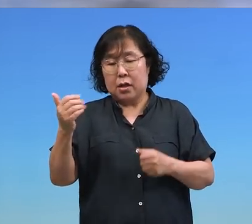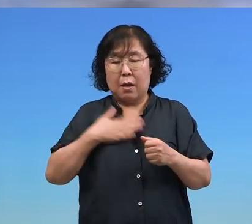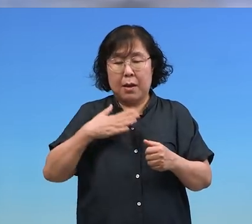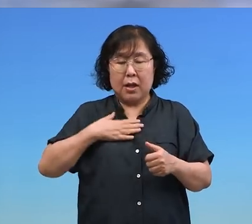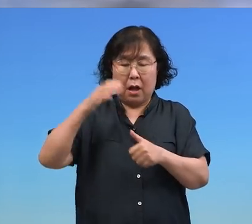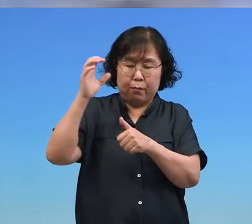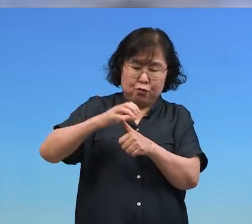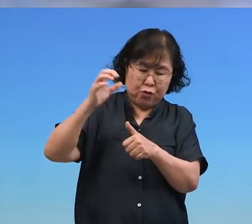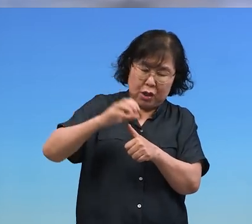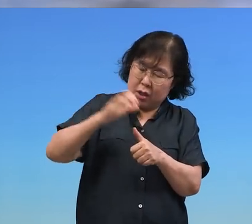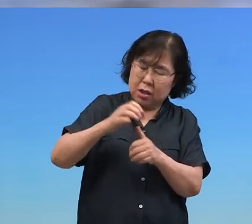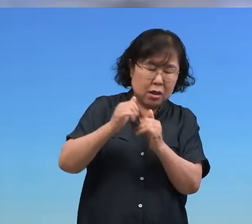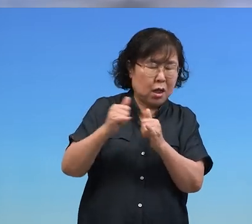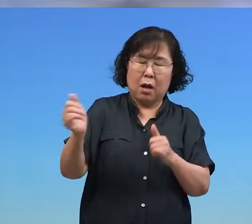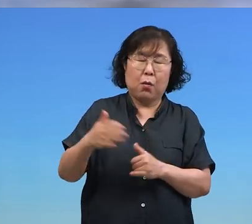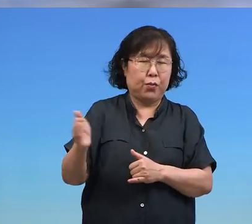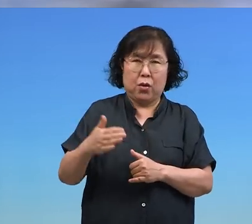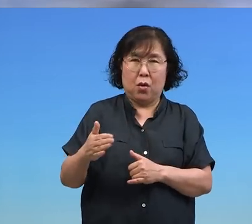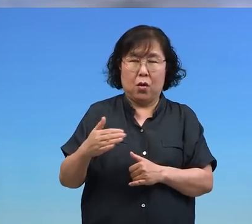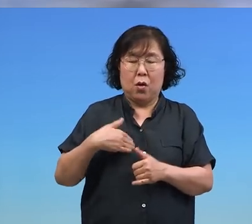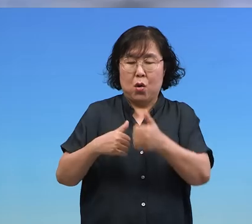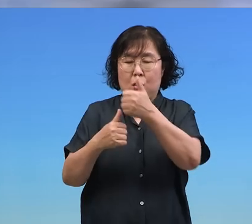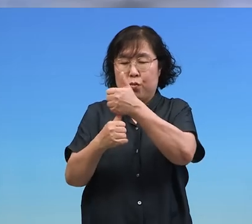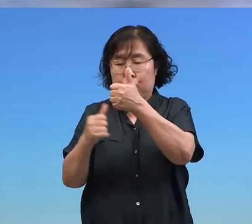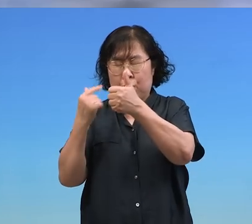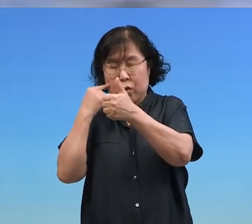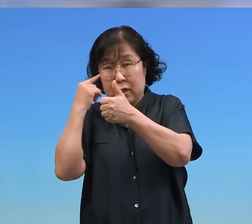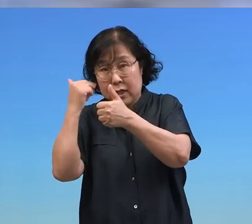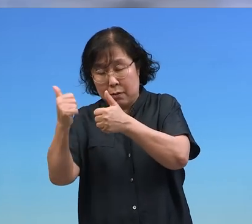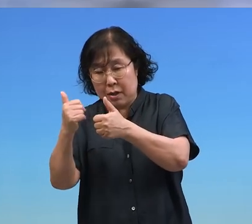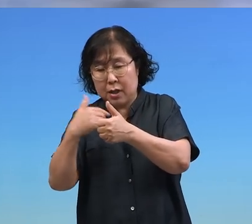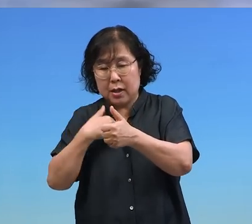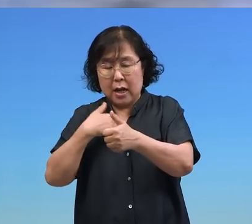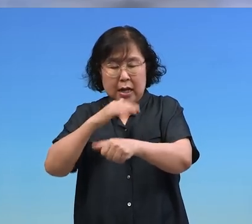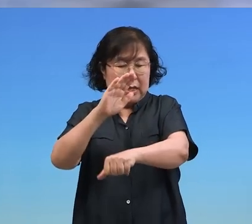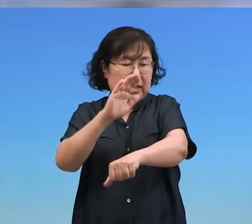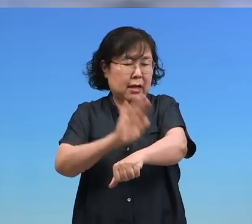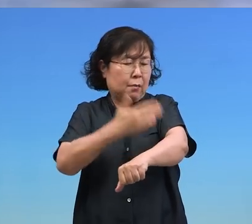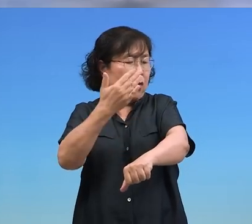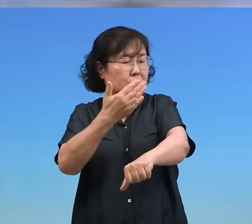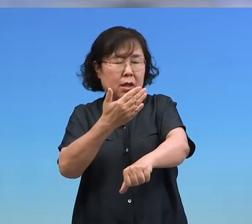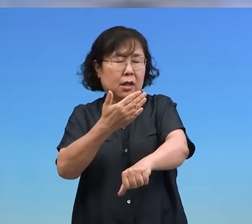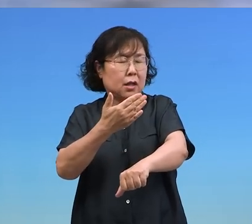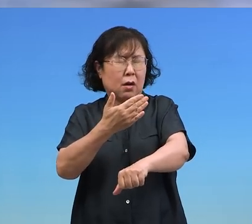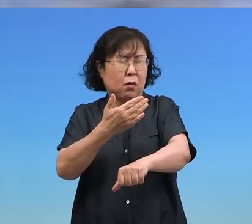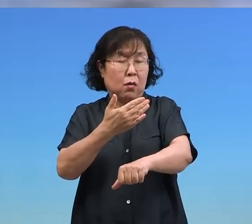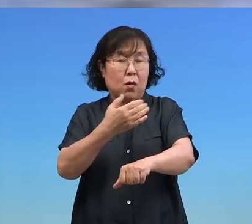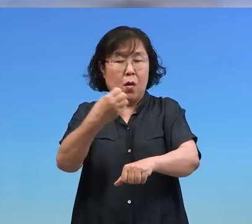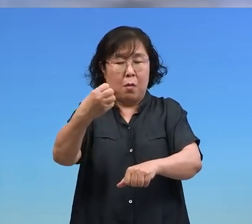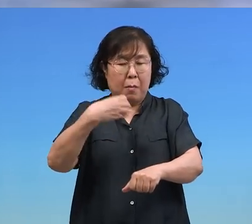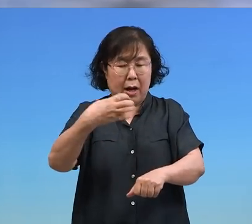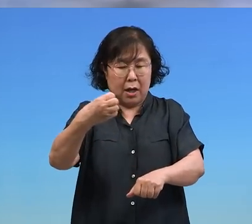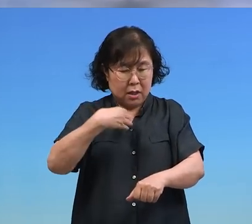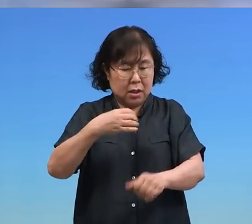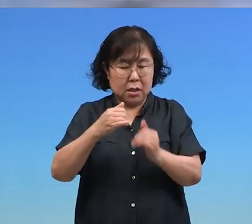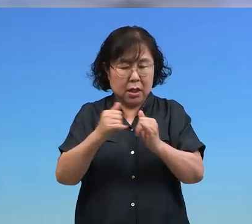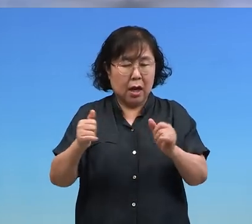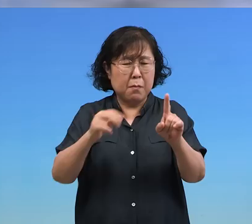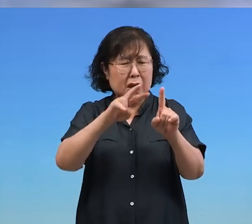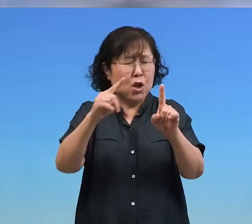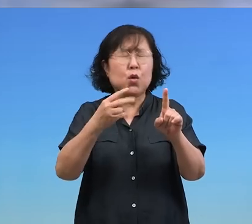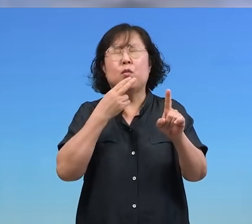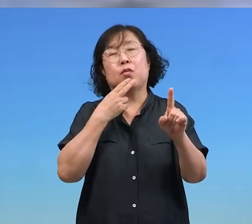주시면 좋은데 어떤 부목사님도 저한테 목사님 망령된 짓을 하지 마세요 이렇게